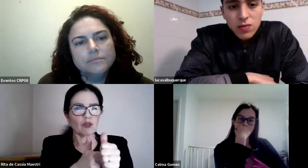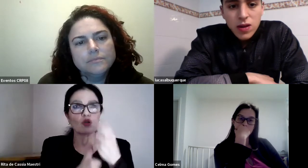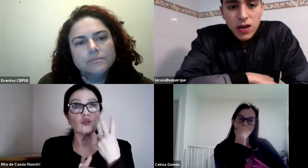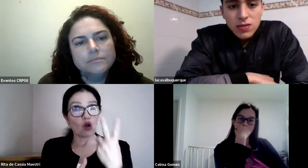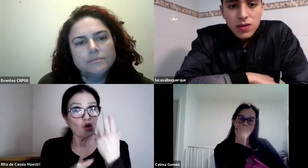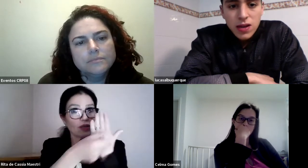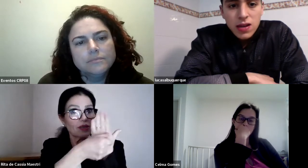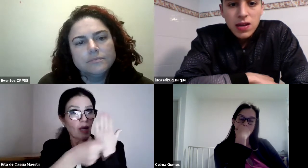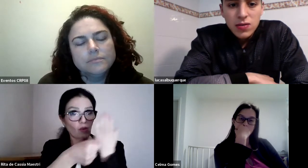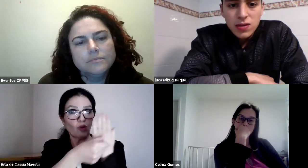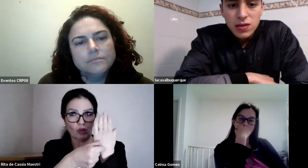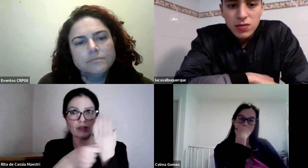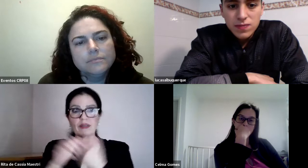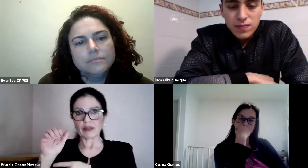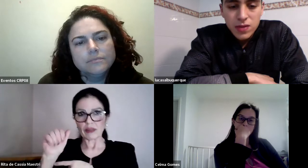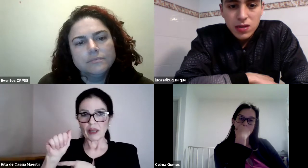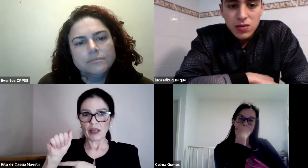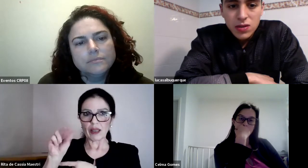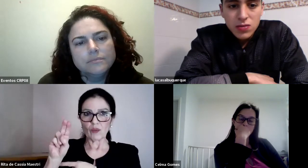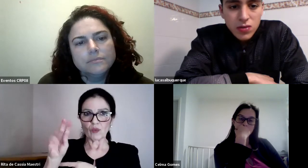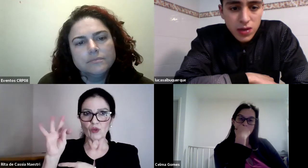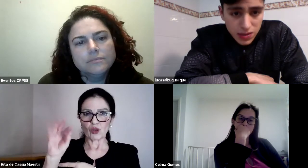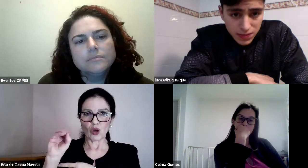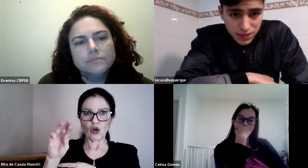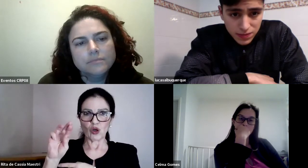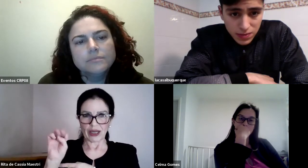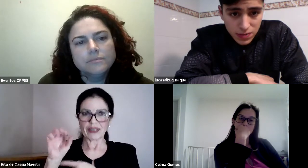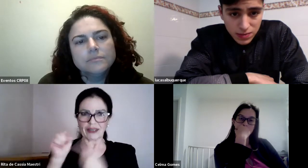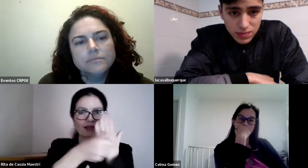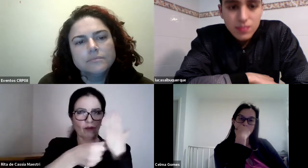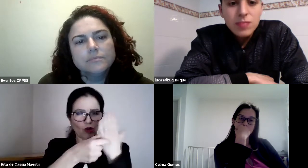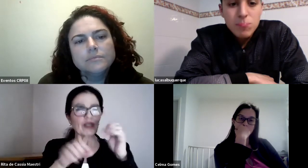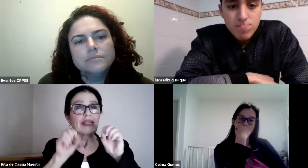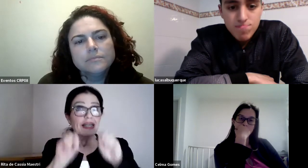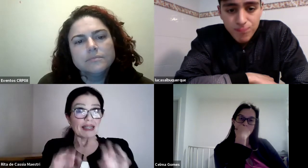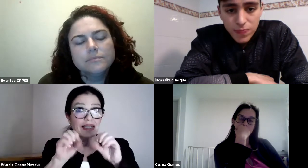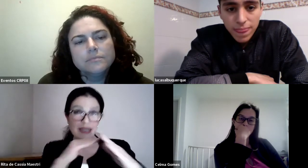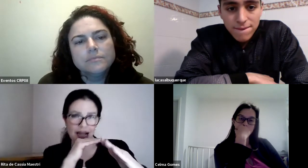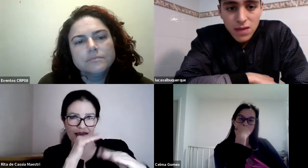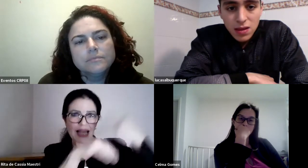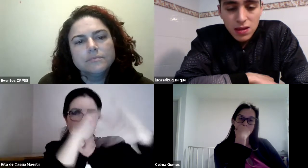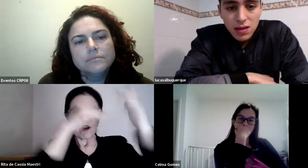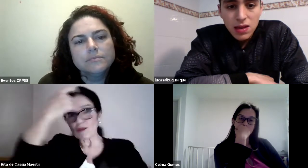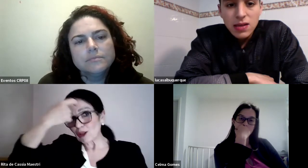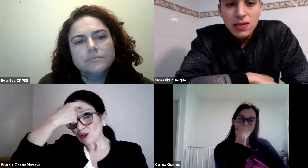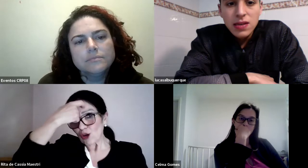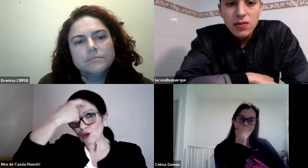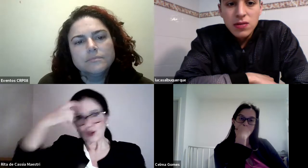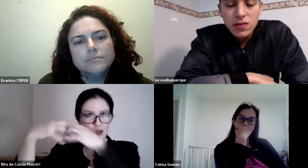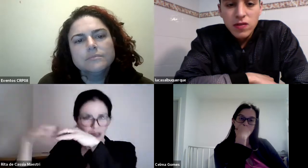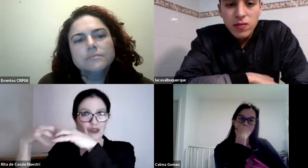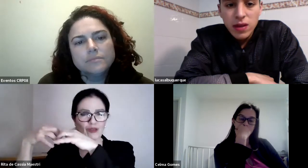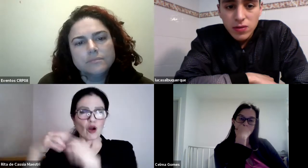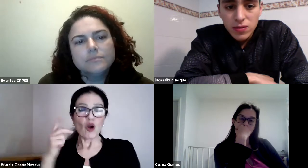No meu caso, né, eu sigo 2 autores que ensinam